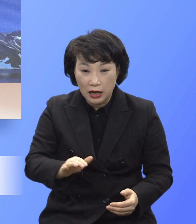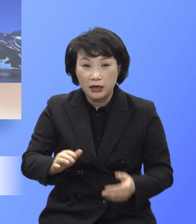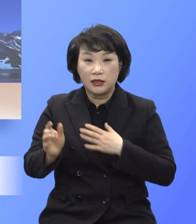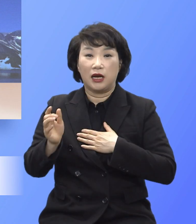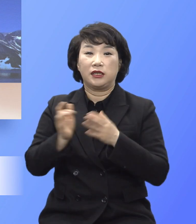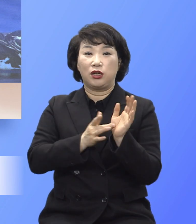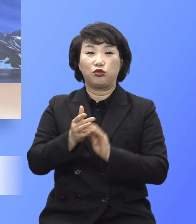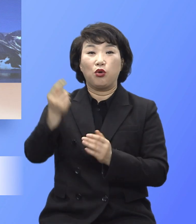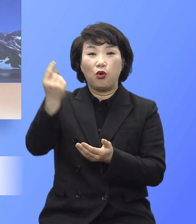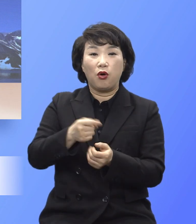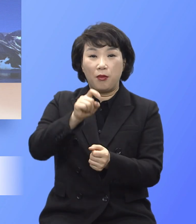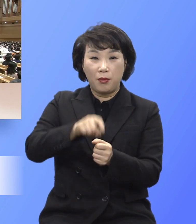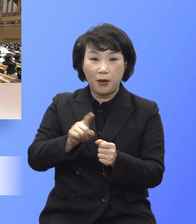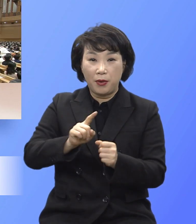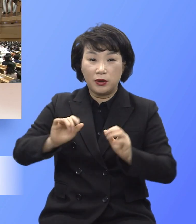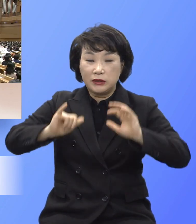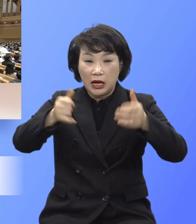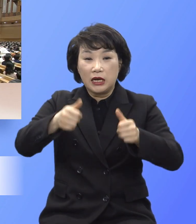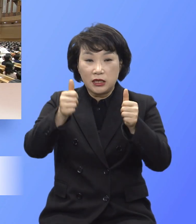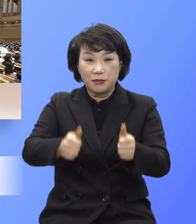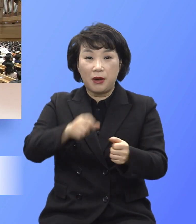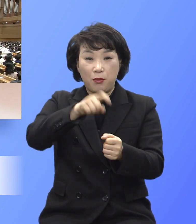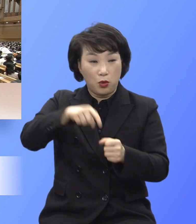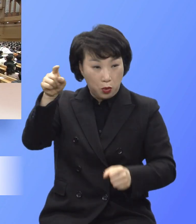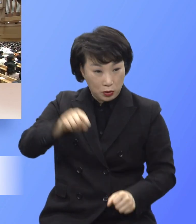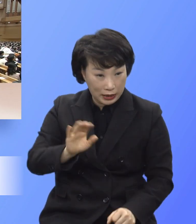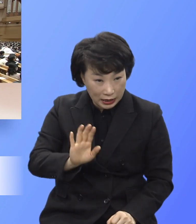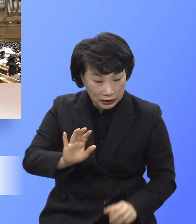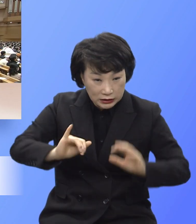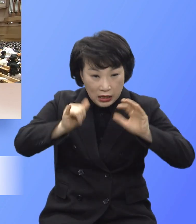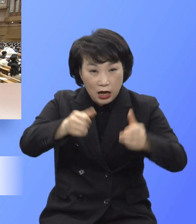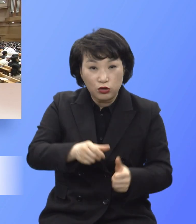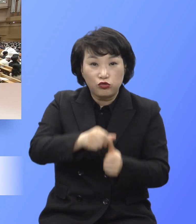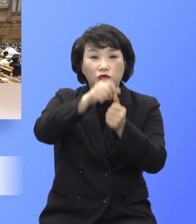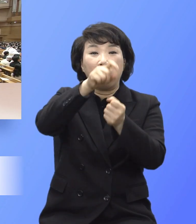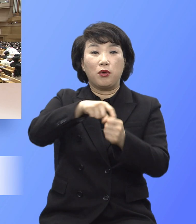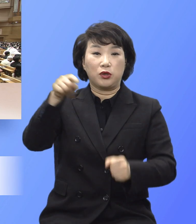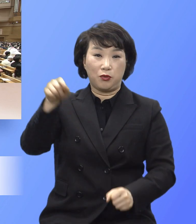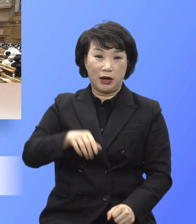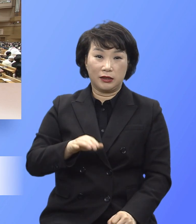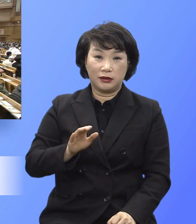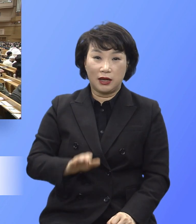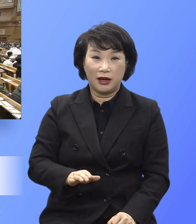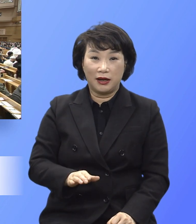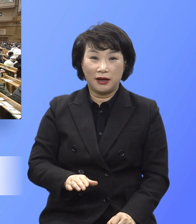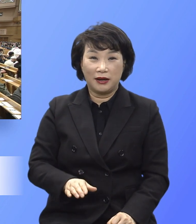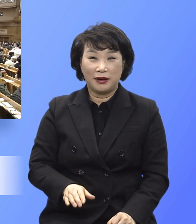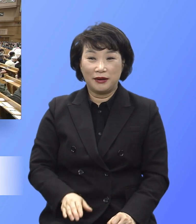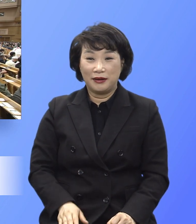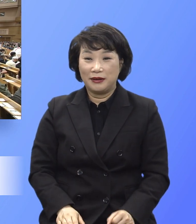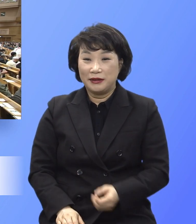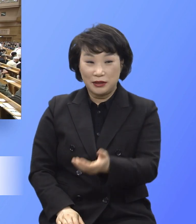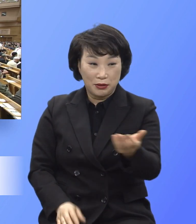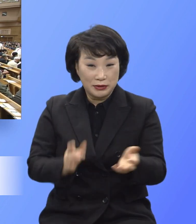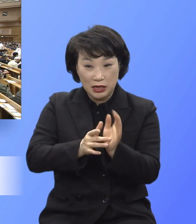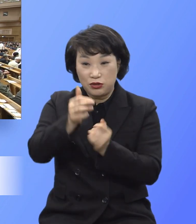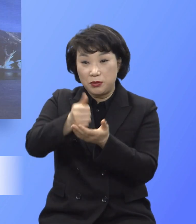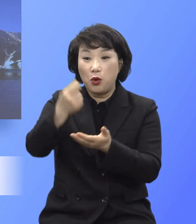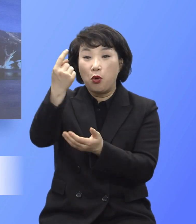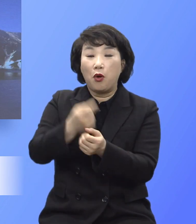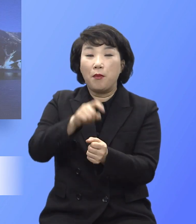온 것은 세상을 심판하려 함이 아니요 세상을 구원하려 함이로라. 자, 예수님이 오신